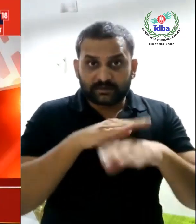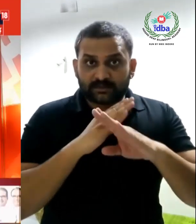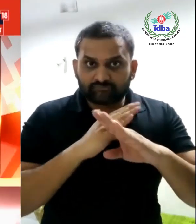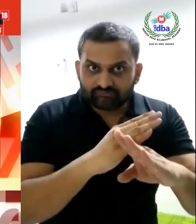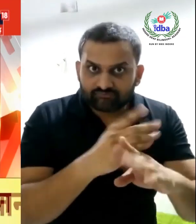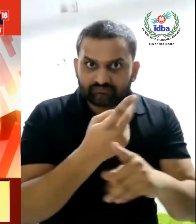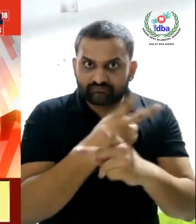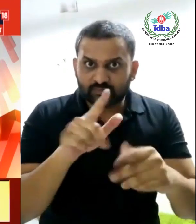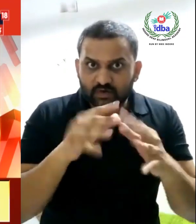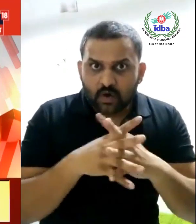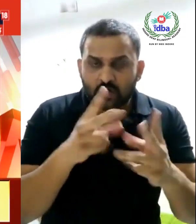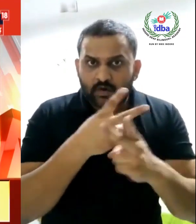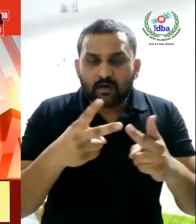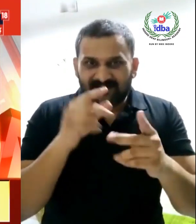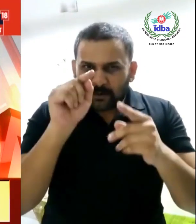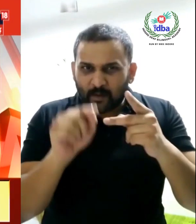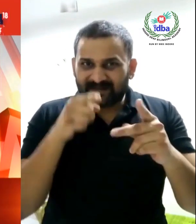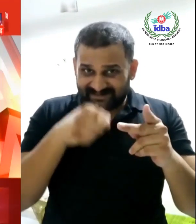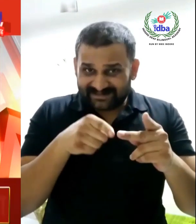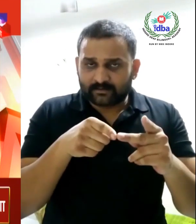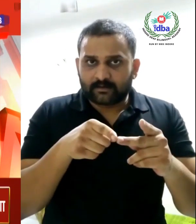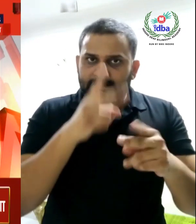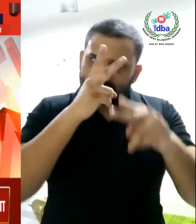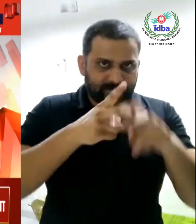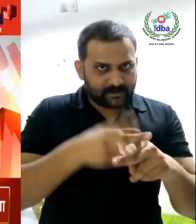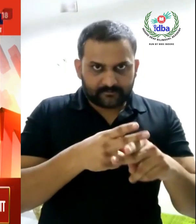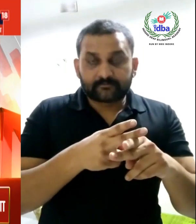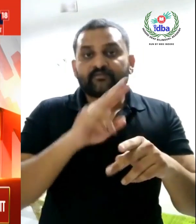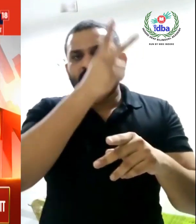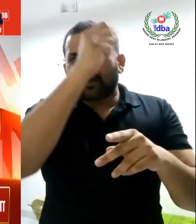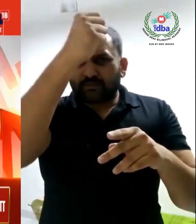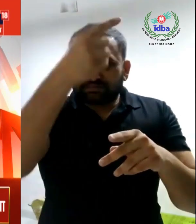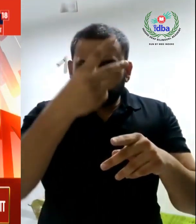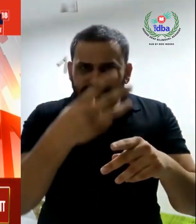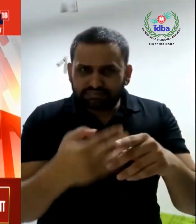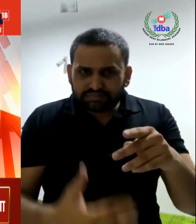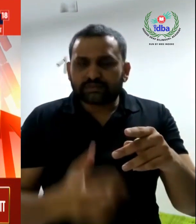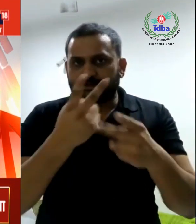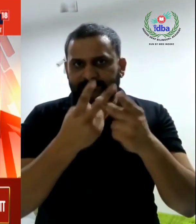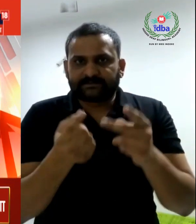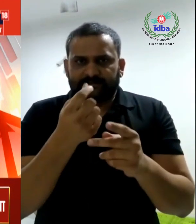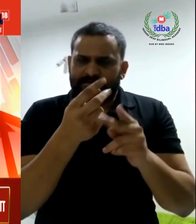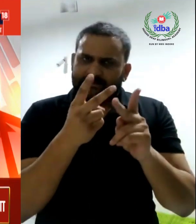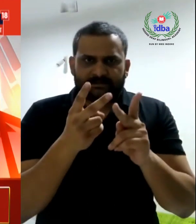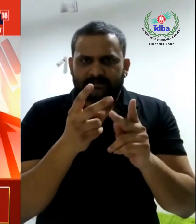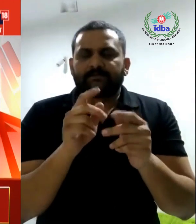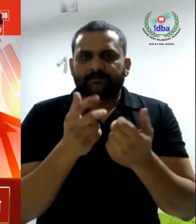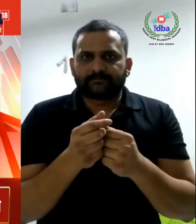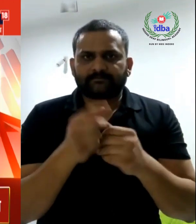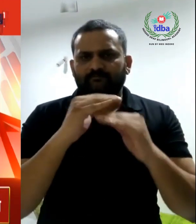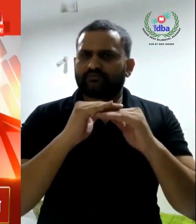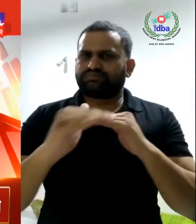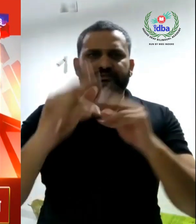महत्वपूर्ण चीजों से संबंधित है, शेष सभी प्रावधानों को शिथिल